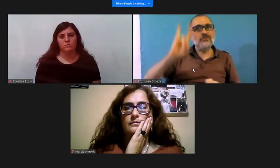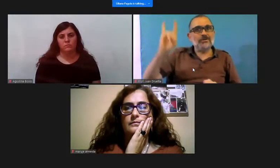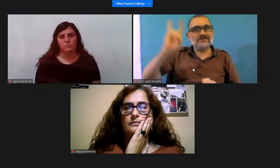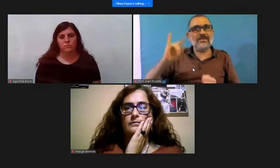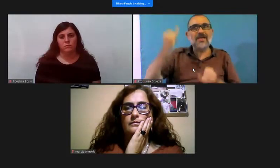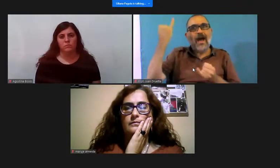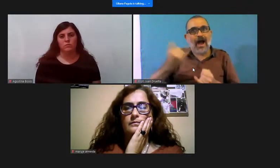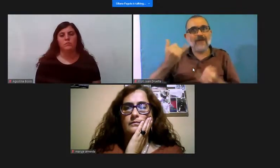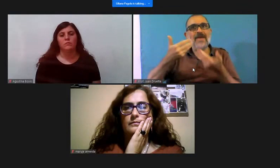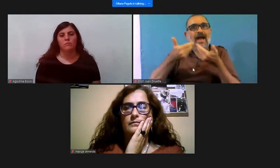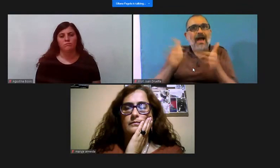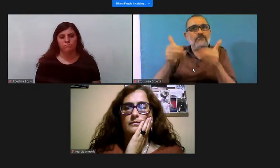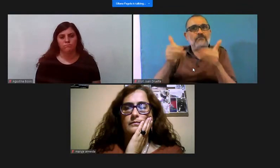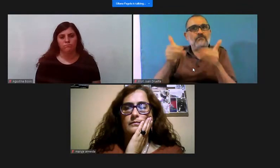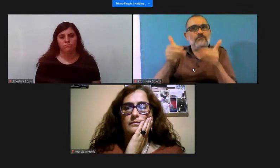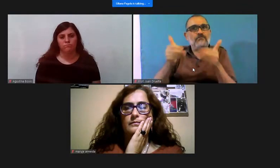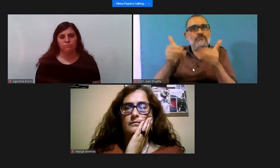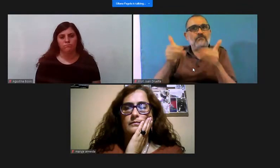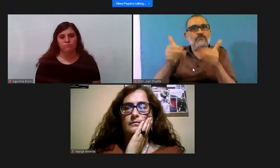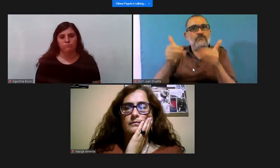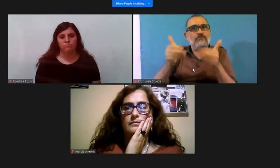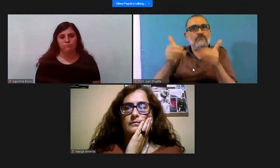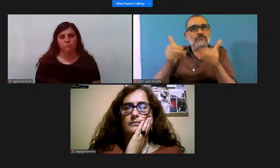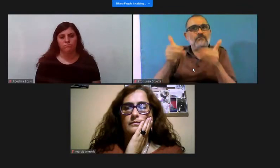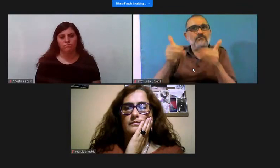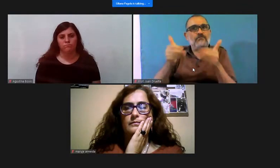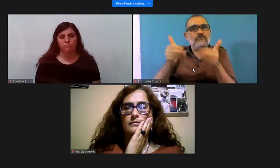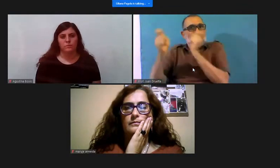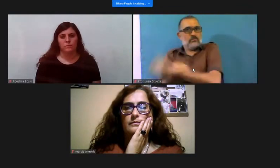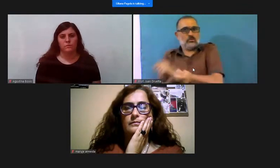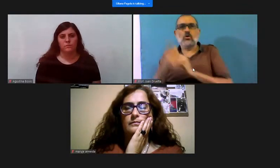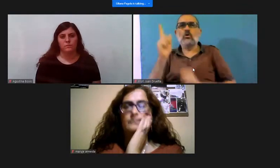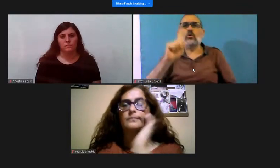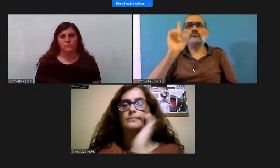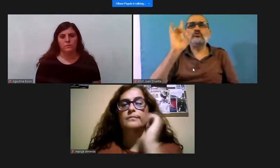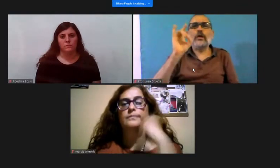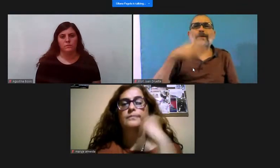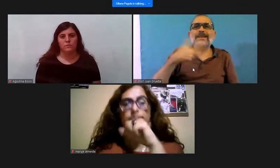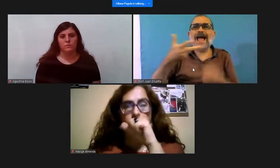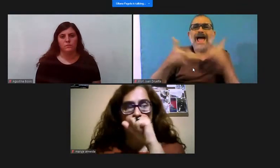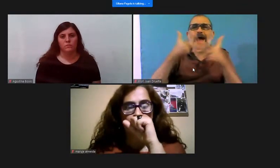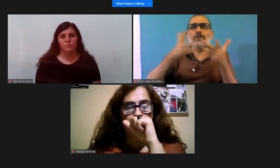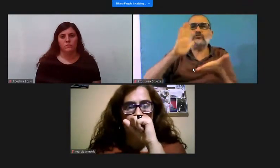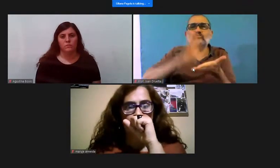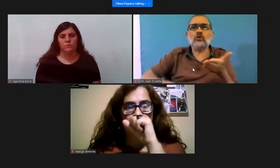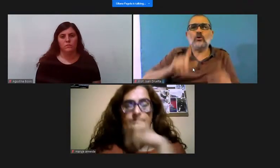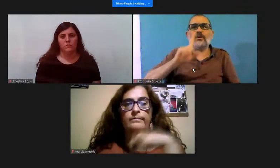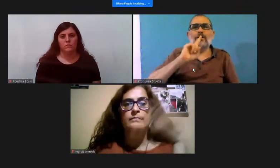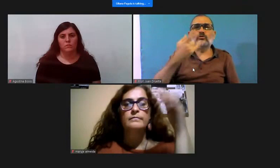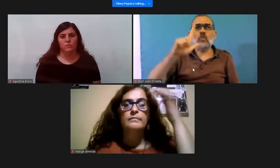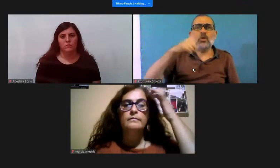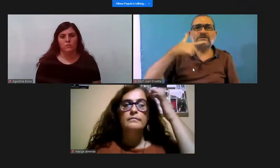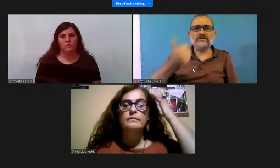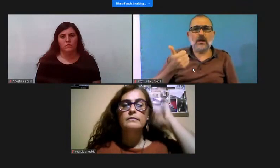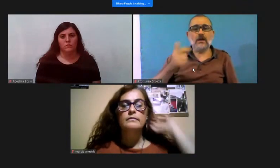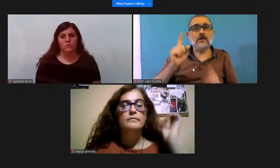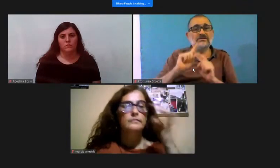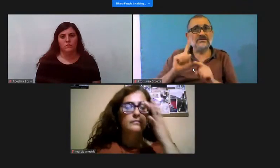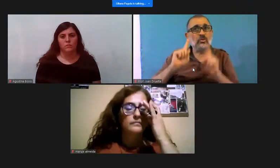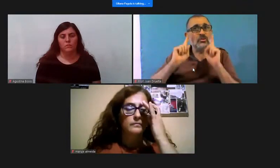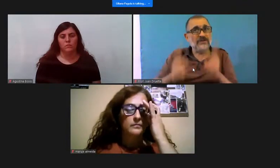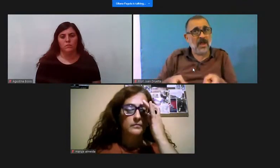contar experiencias, para poder narrar. Dentro de la universidad se fueron abriendo como diferentes espacios. No solamente